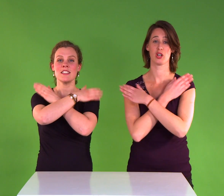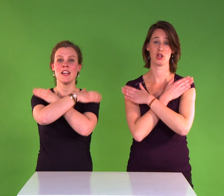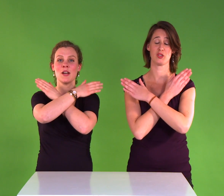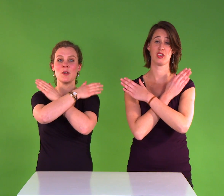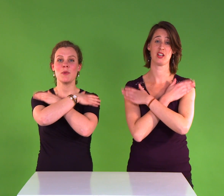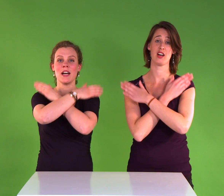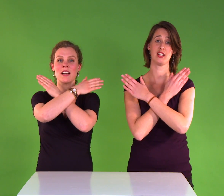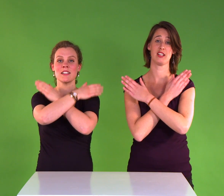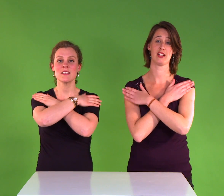Groep 2,